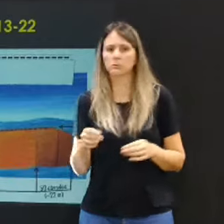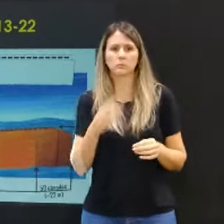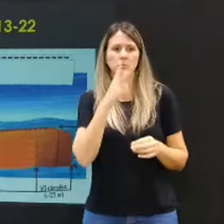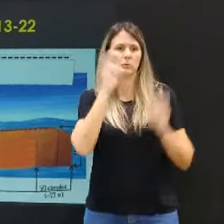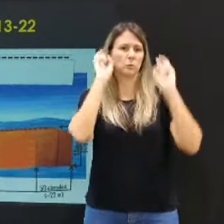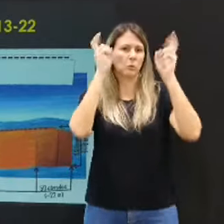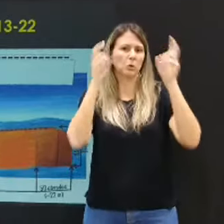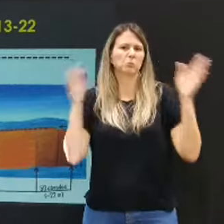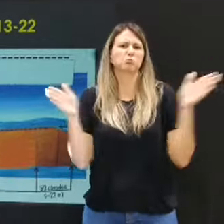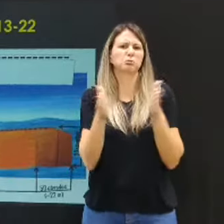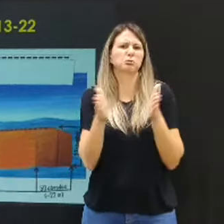parece pequeno, está perto